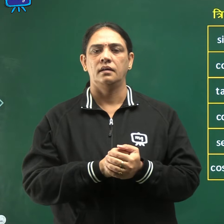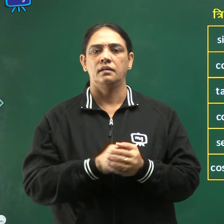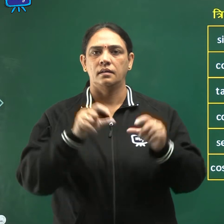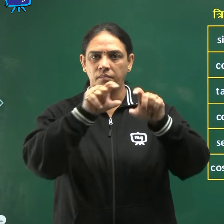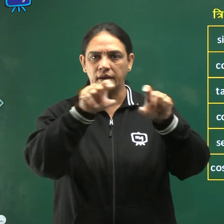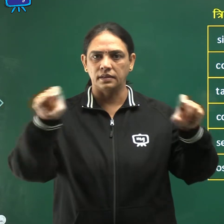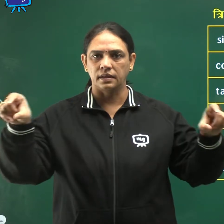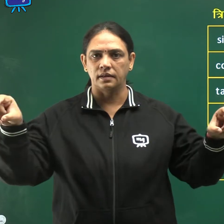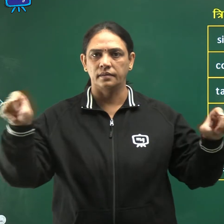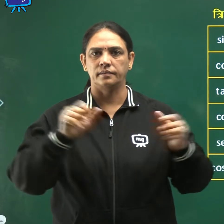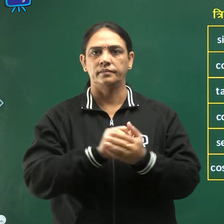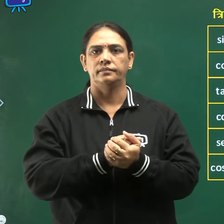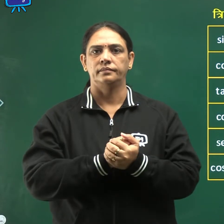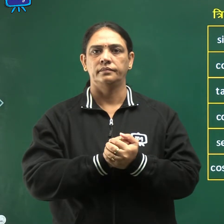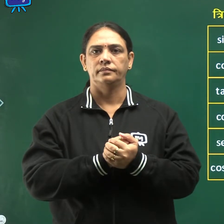परिचय।